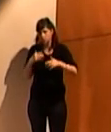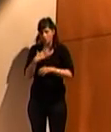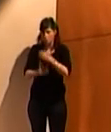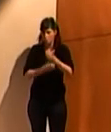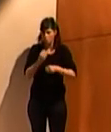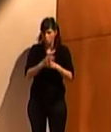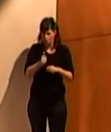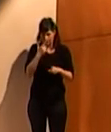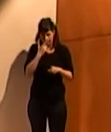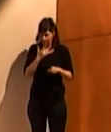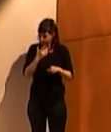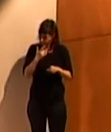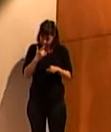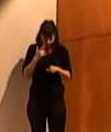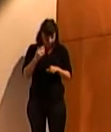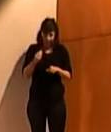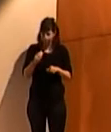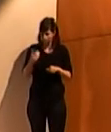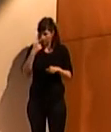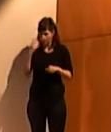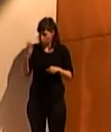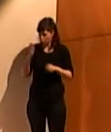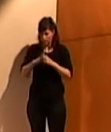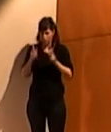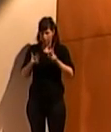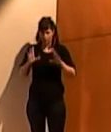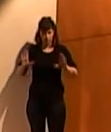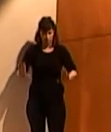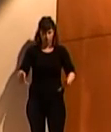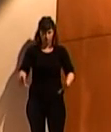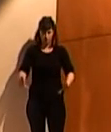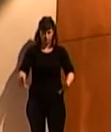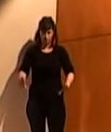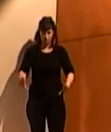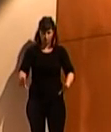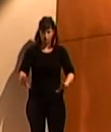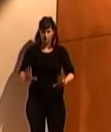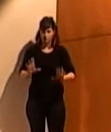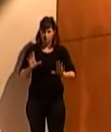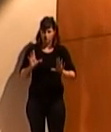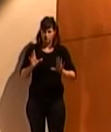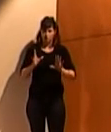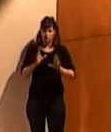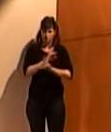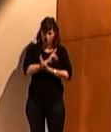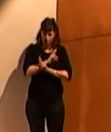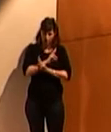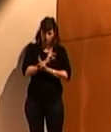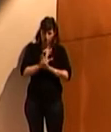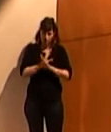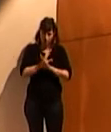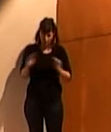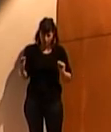les gens ont besoin, à un moment donné, de se poser, de se retrouver, de passer un moment